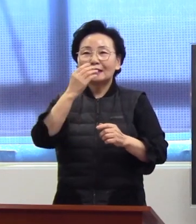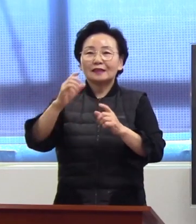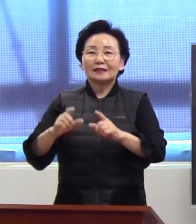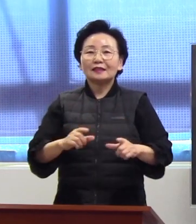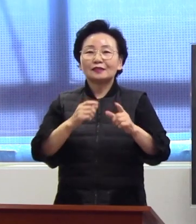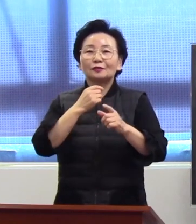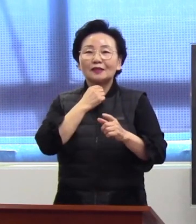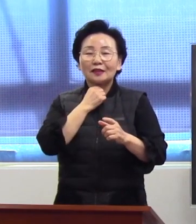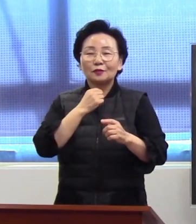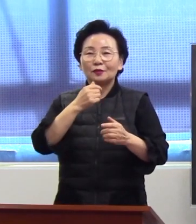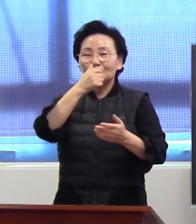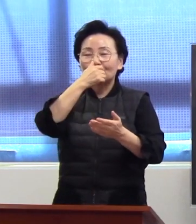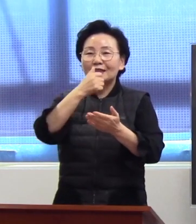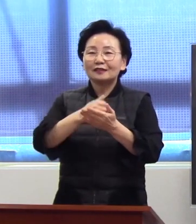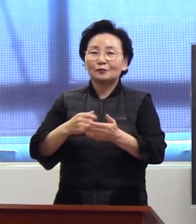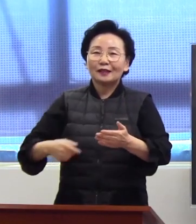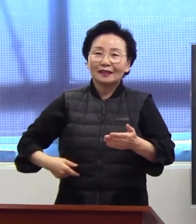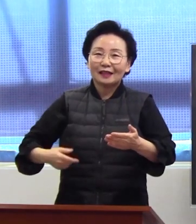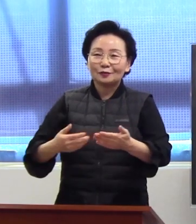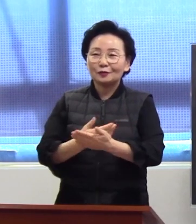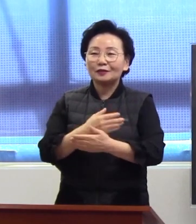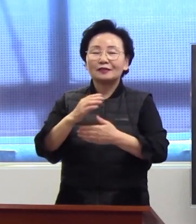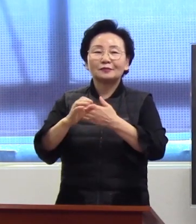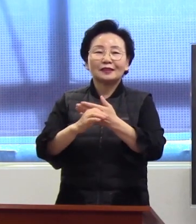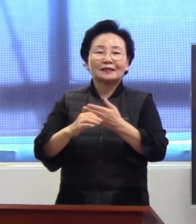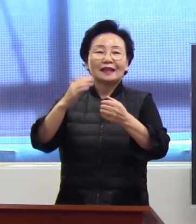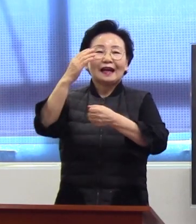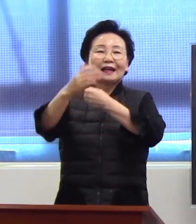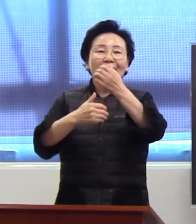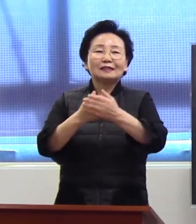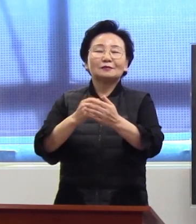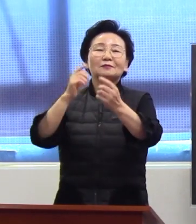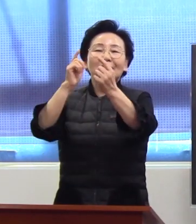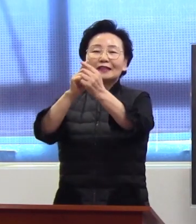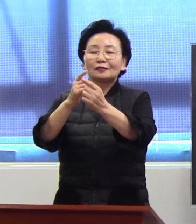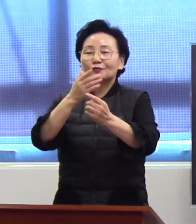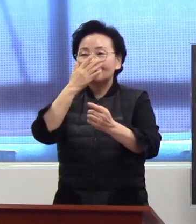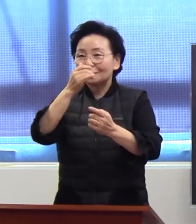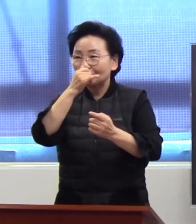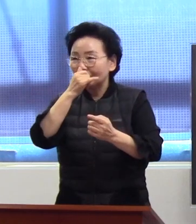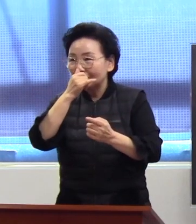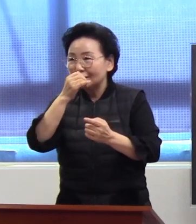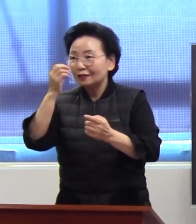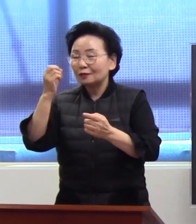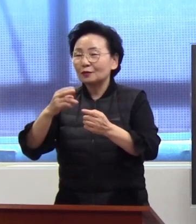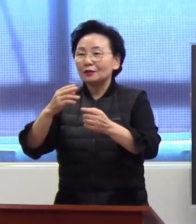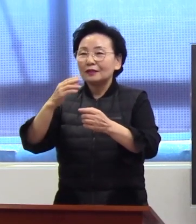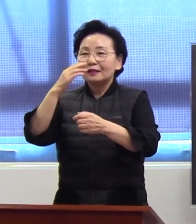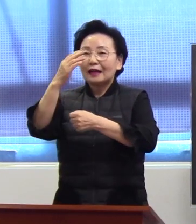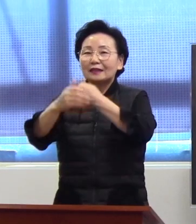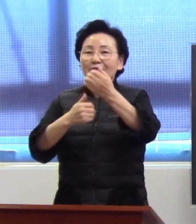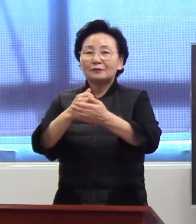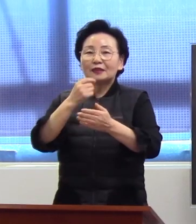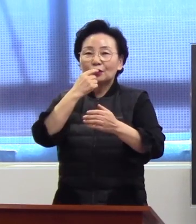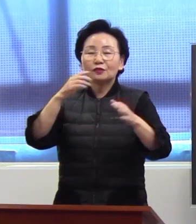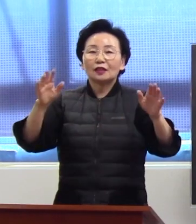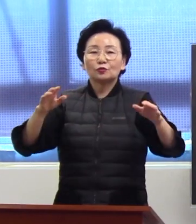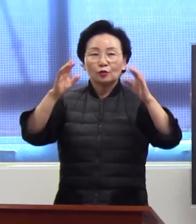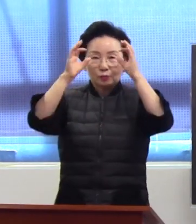거룩하게 살기를 원하고 죄를 회개하고 그러면 하나님을 만날 수 있고 또 하나님의 천사도 볼